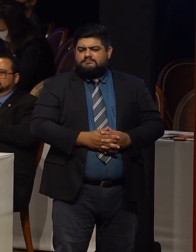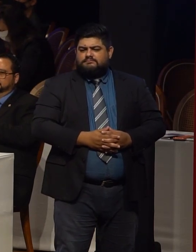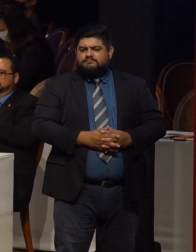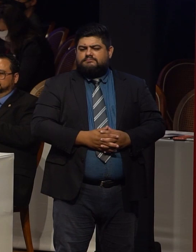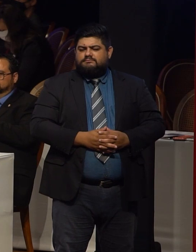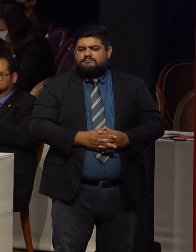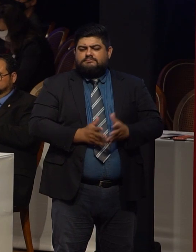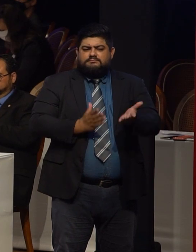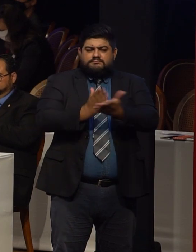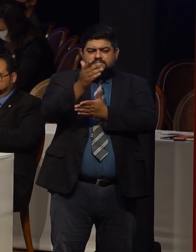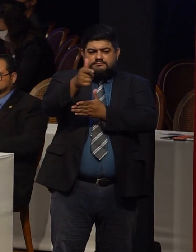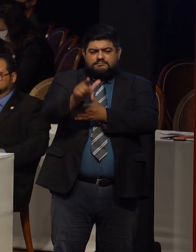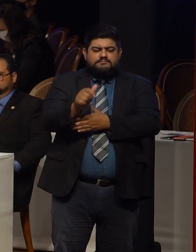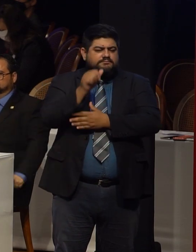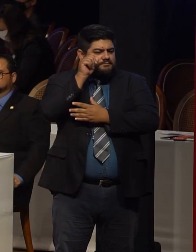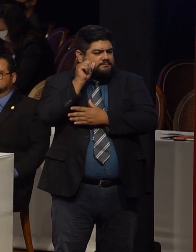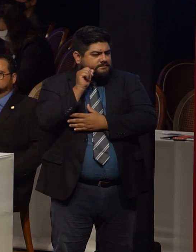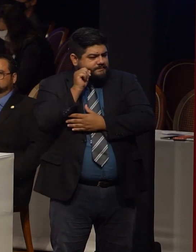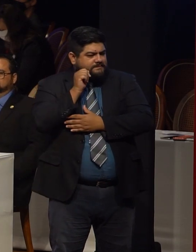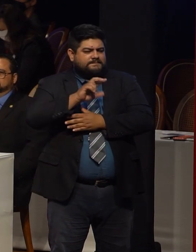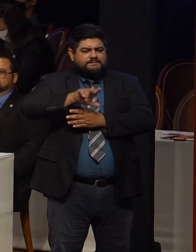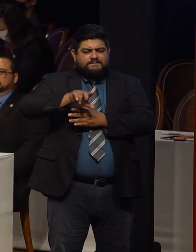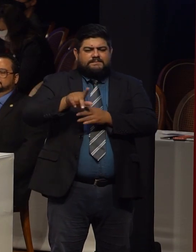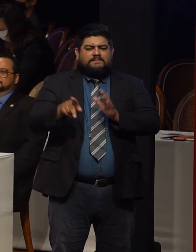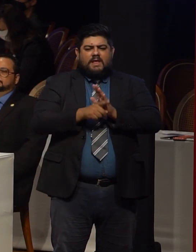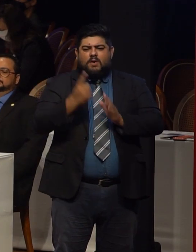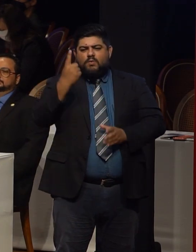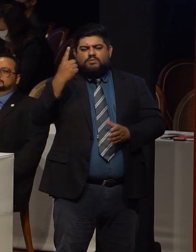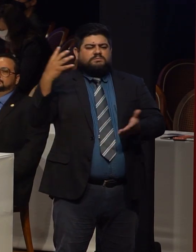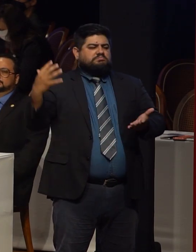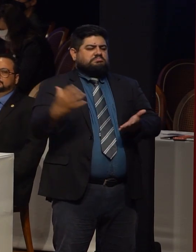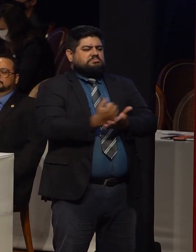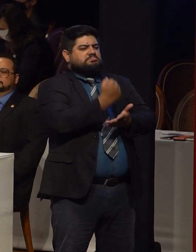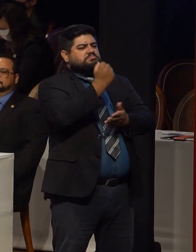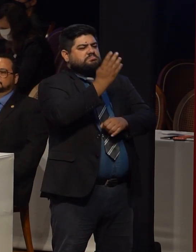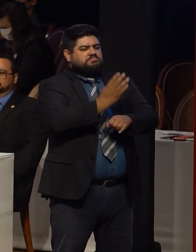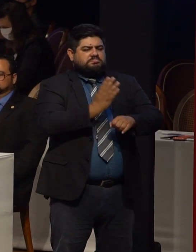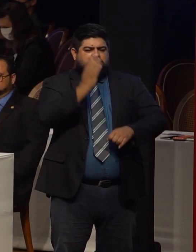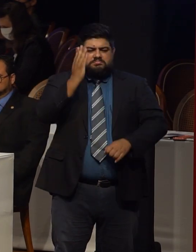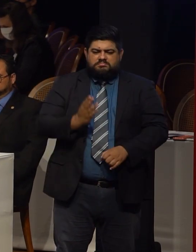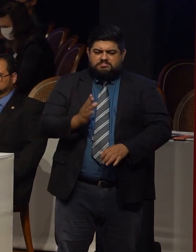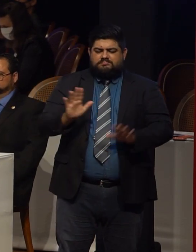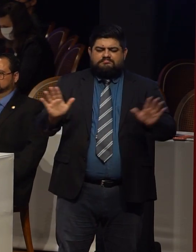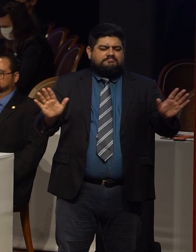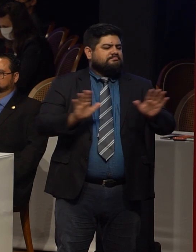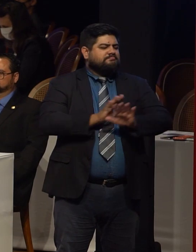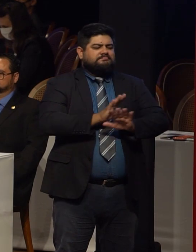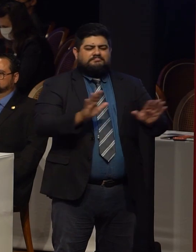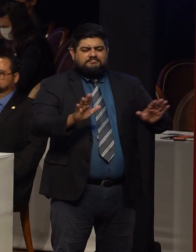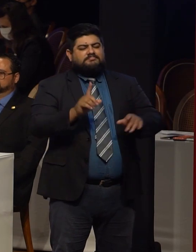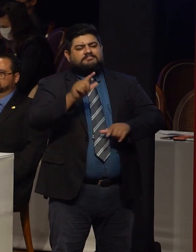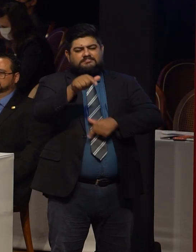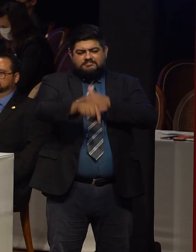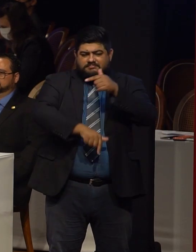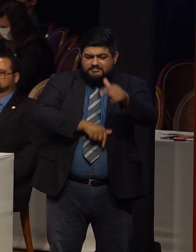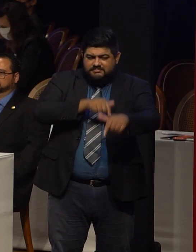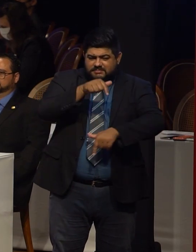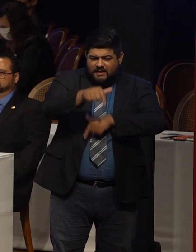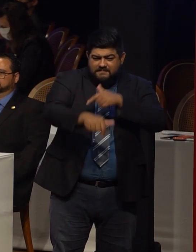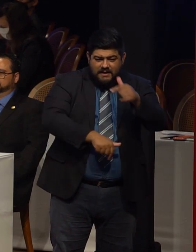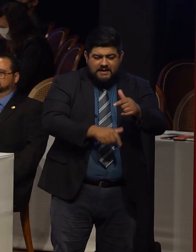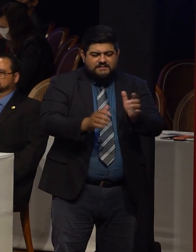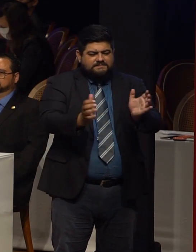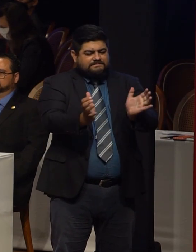A reeleição do governador não se deveu a um salvador da pátria. A reeleição do governador se deveu a um trabalho de